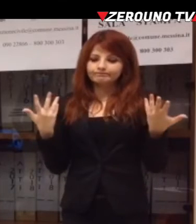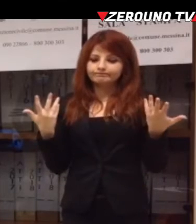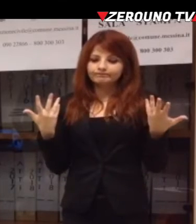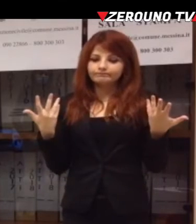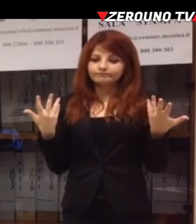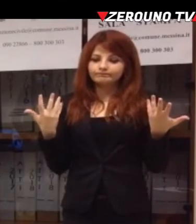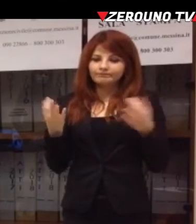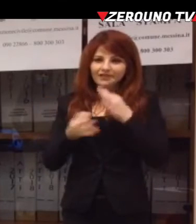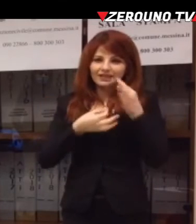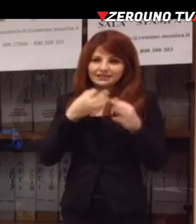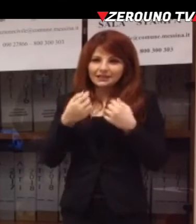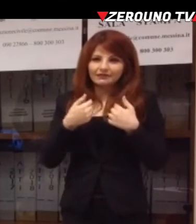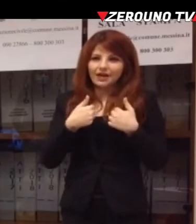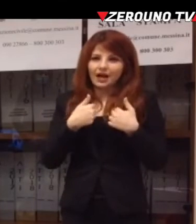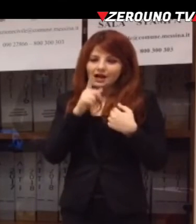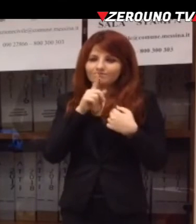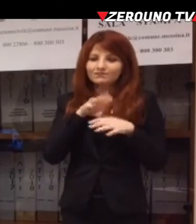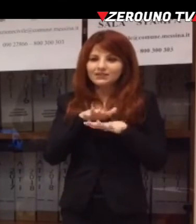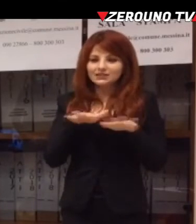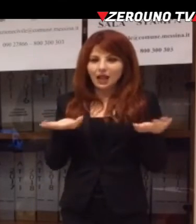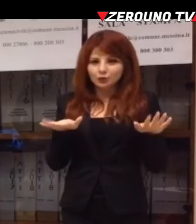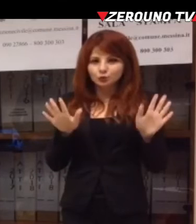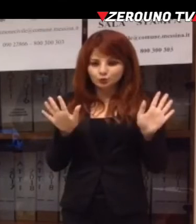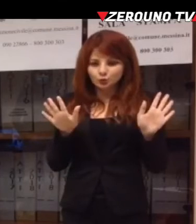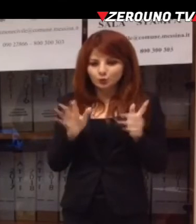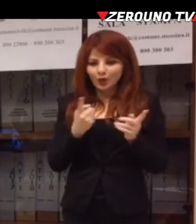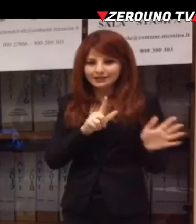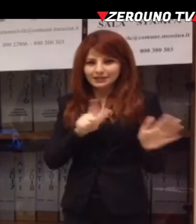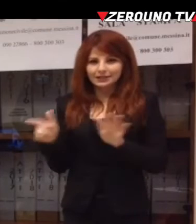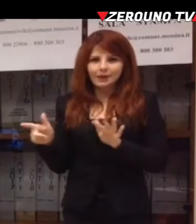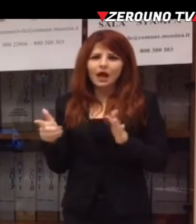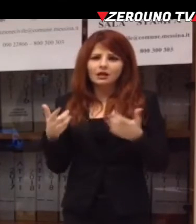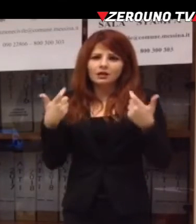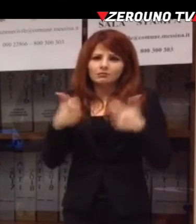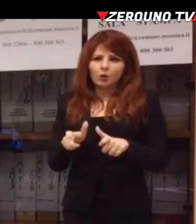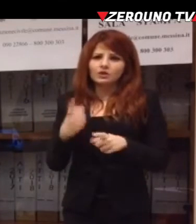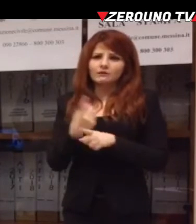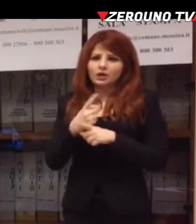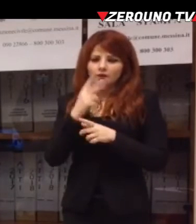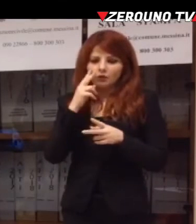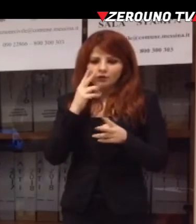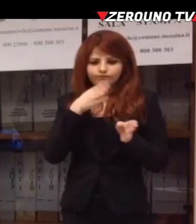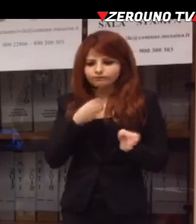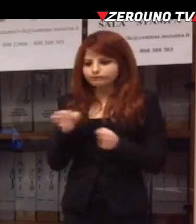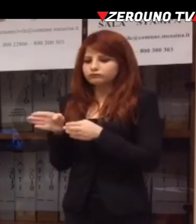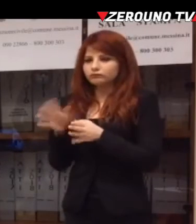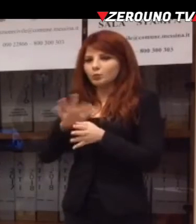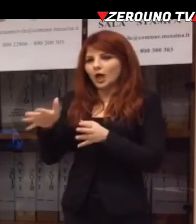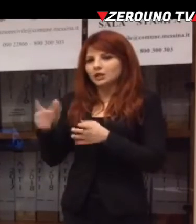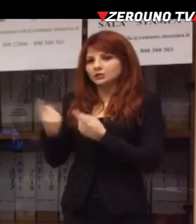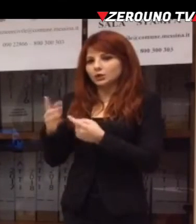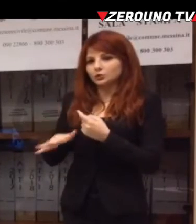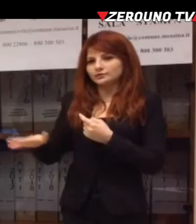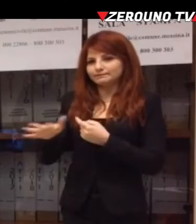assenza su tutti i fronti è dovuta a questa necessità, quindi